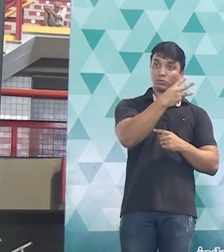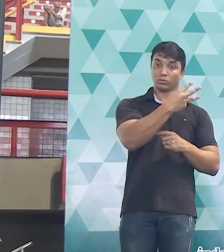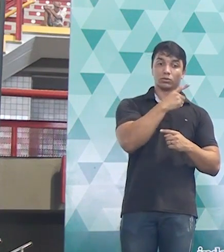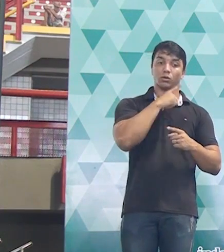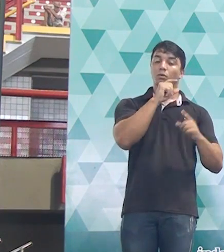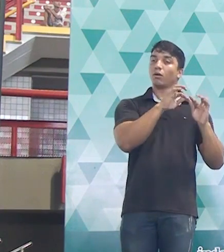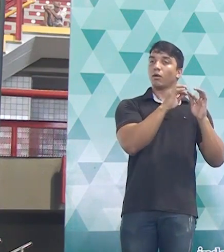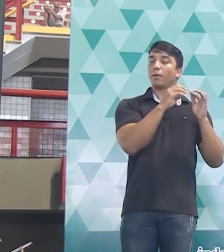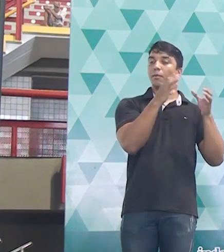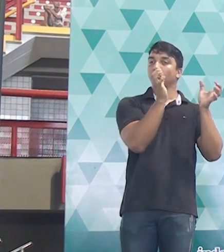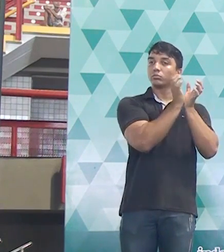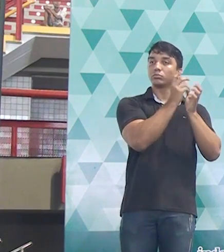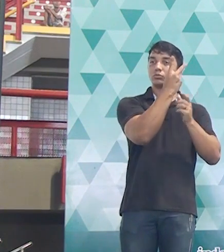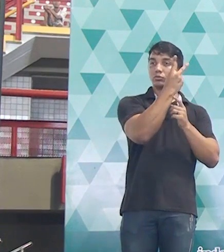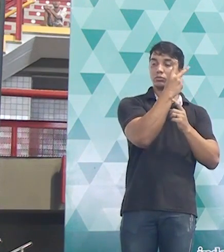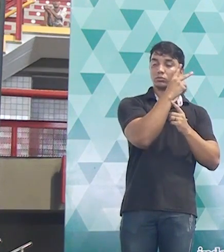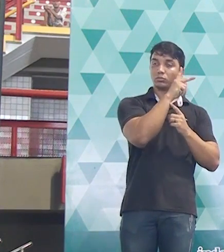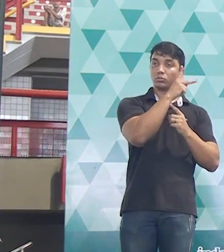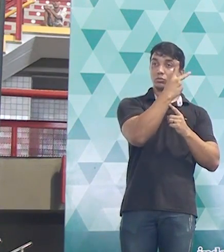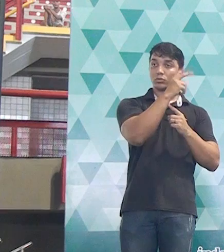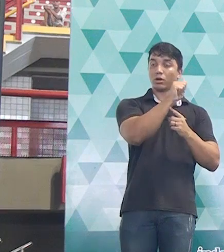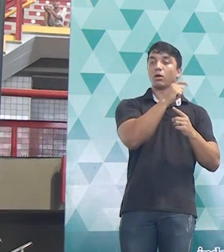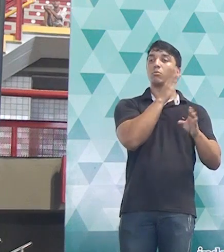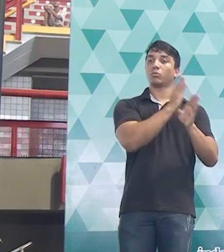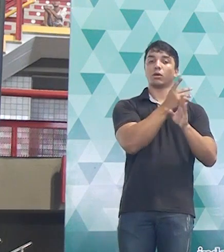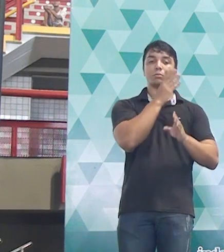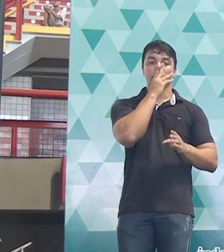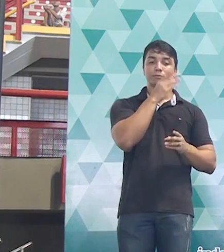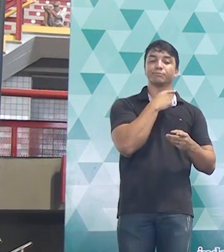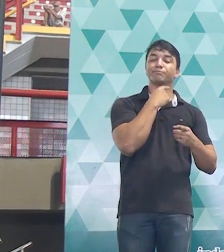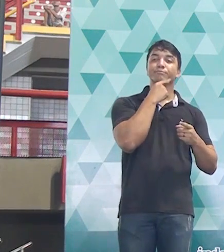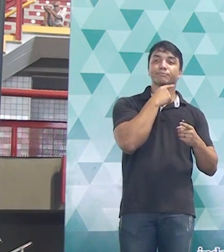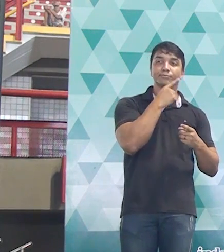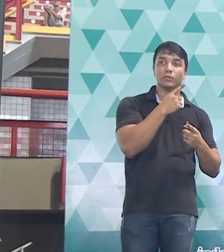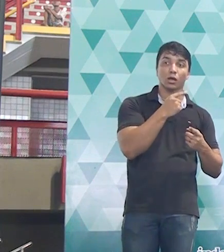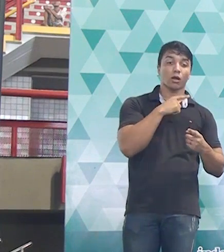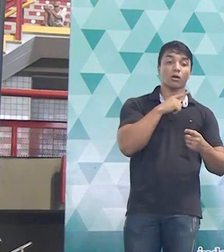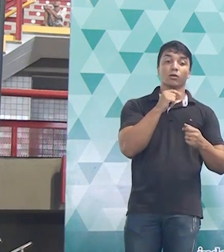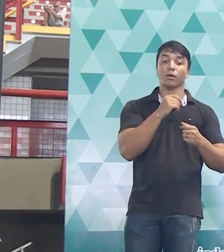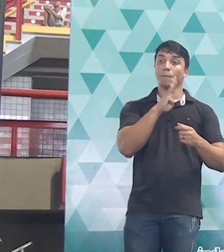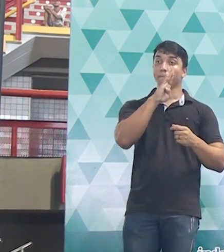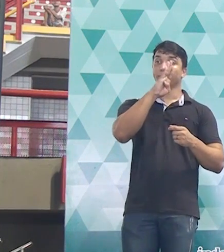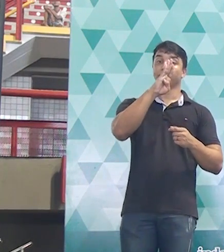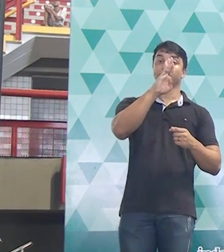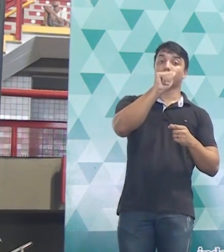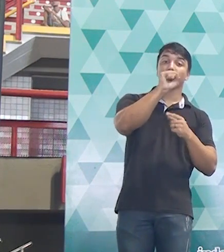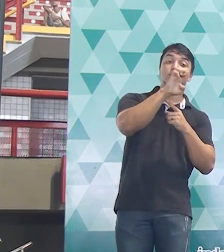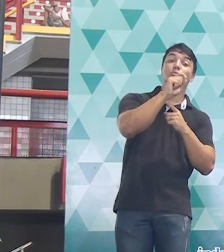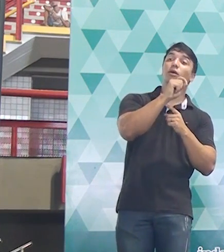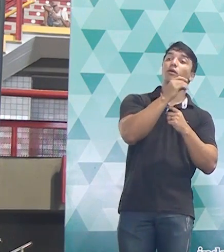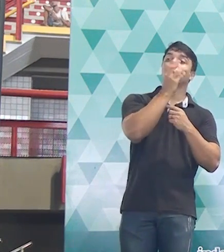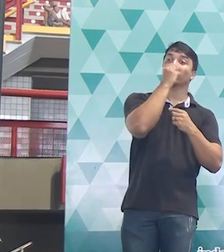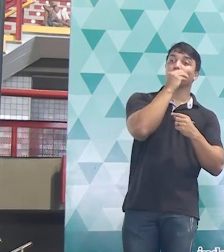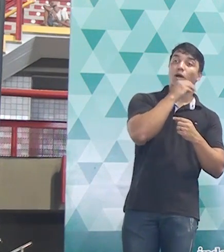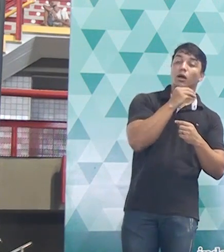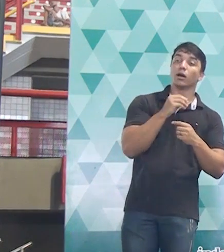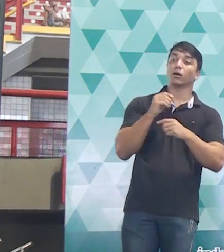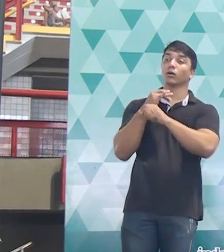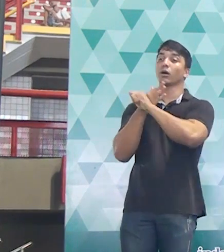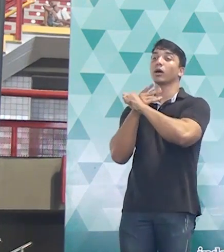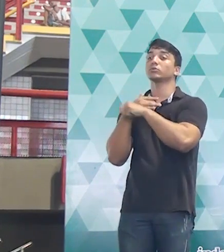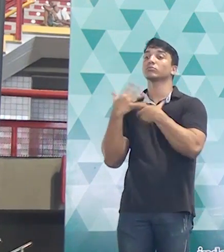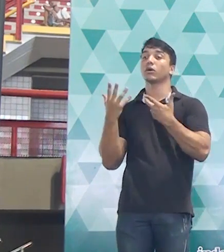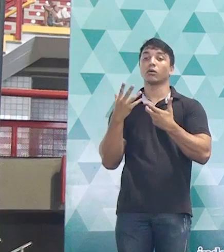2A, e ácido carbônico é um ácido fraco, porque ele é instável. Pessoal, vocês estão vendo que a base é fraca e o ácido é forte? Quem que prevalece